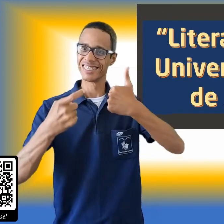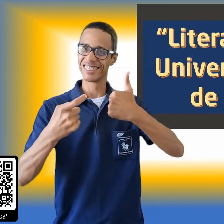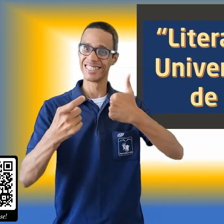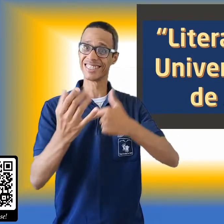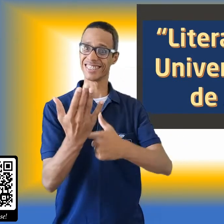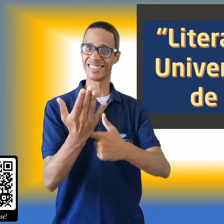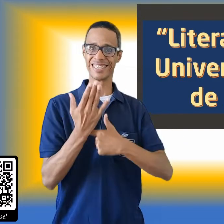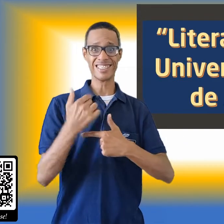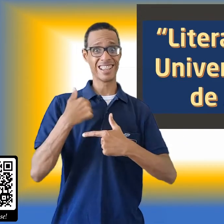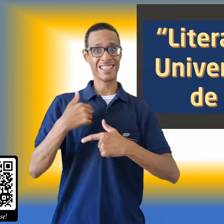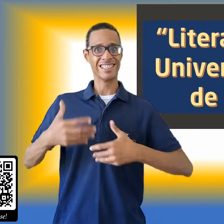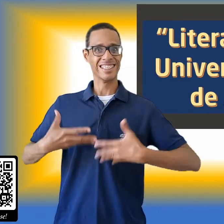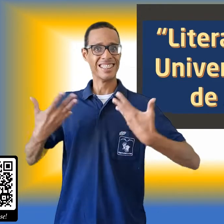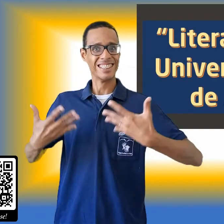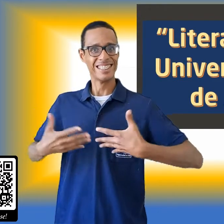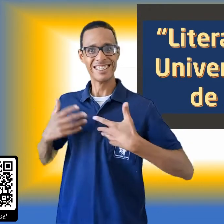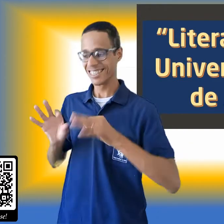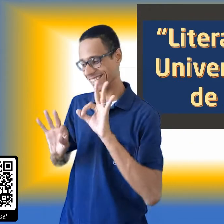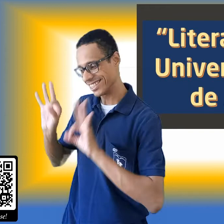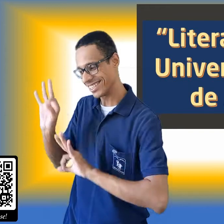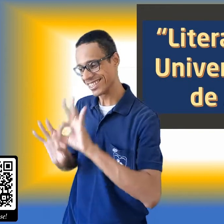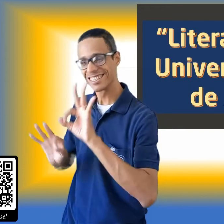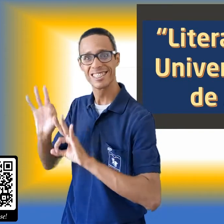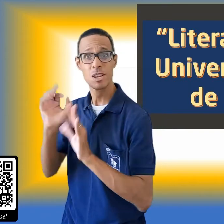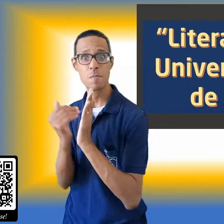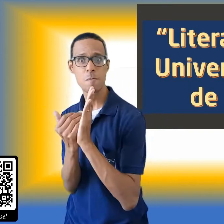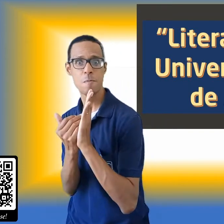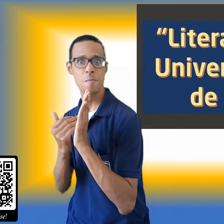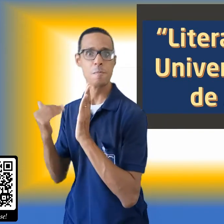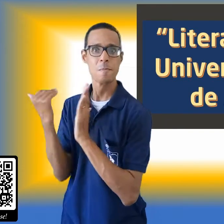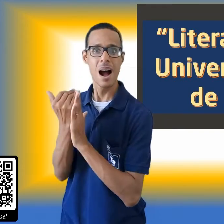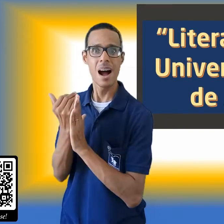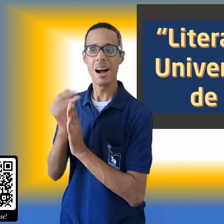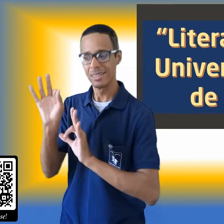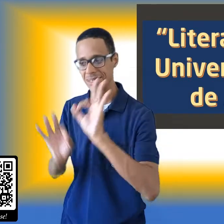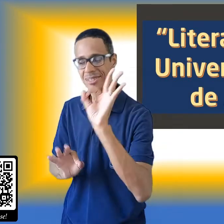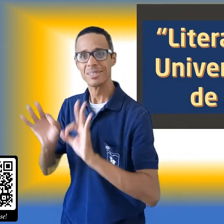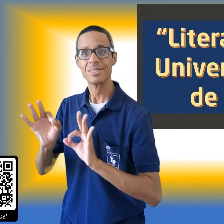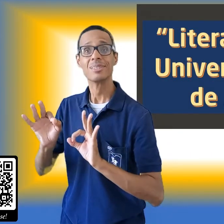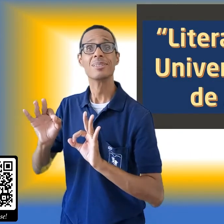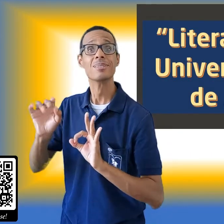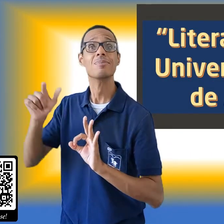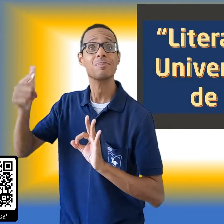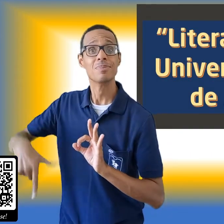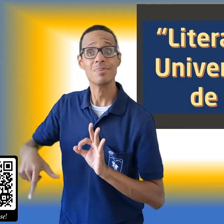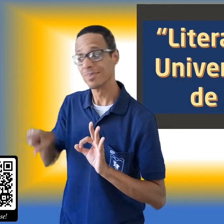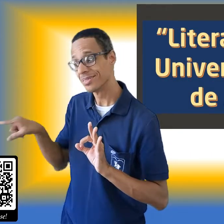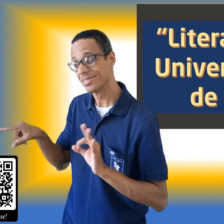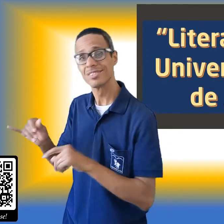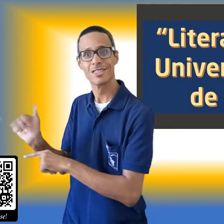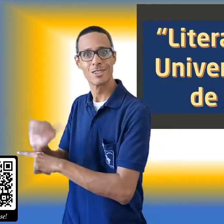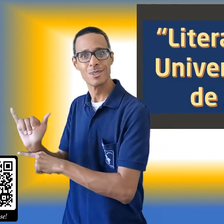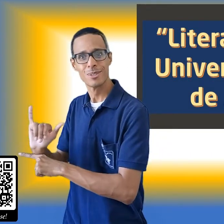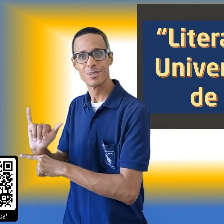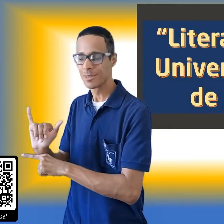ainda mais a nossa produção. Fazendo isso, você me ajuda a notificar o YouTube dizendo que